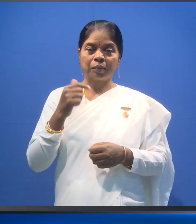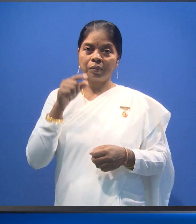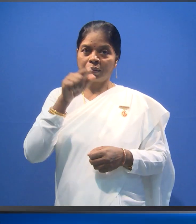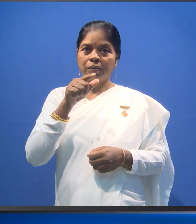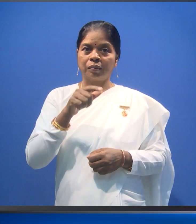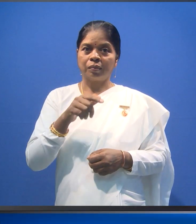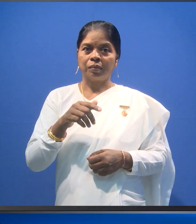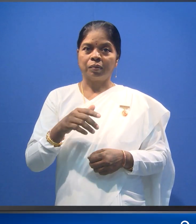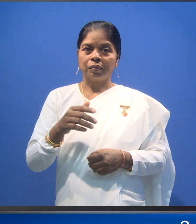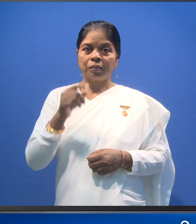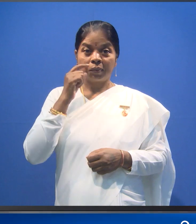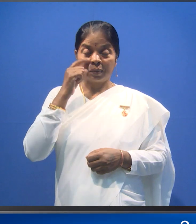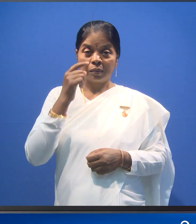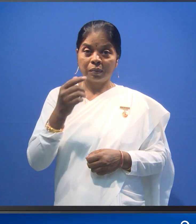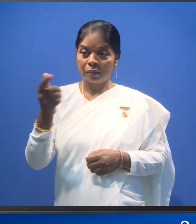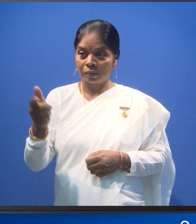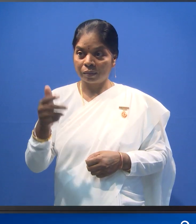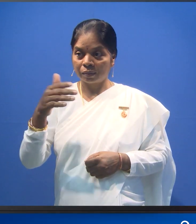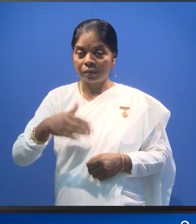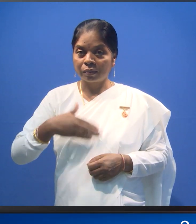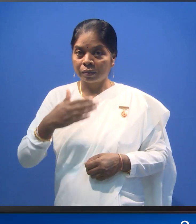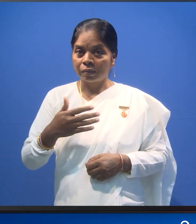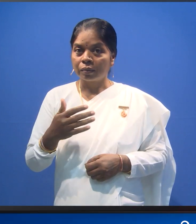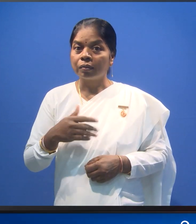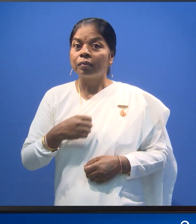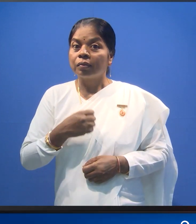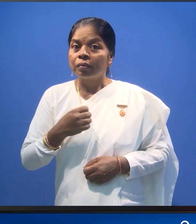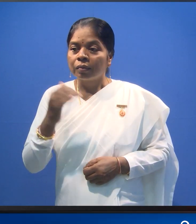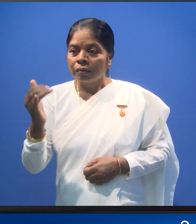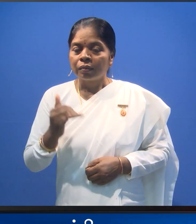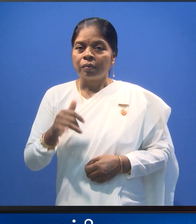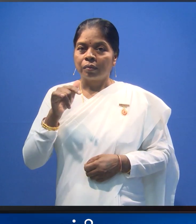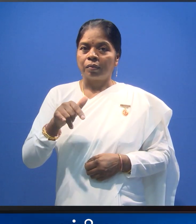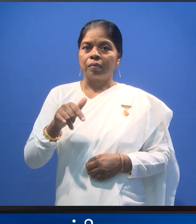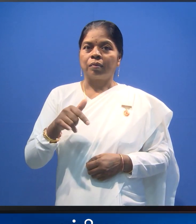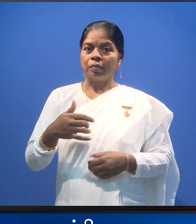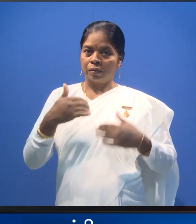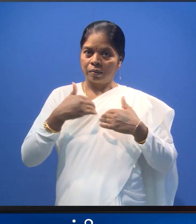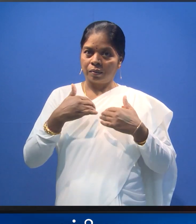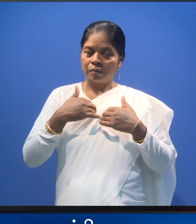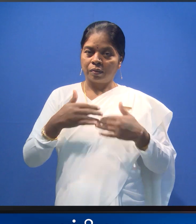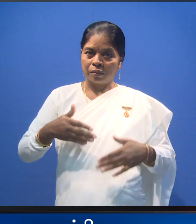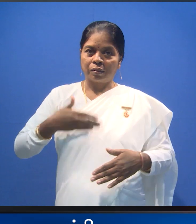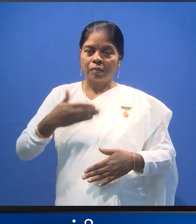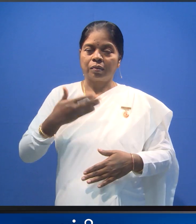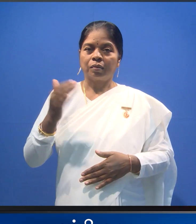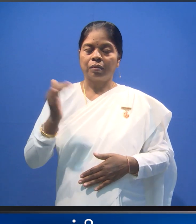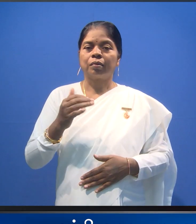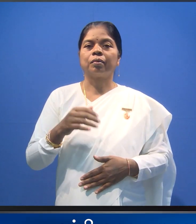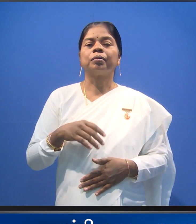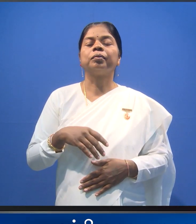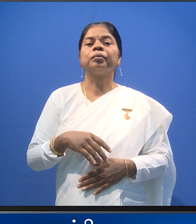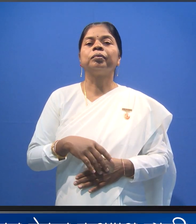यांना प्रजेकडून ज्या आचरणाची अपेक्षा असेल ते गुण त्यांनी स्वतः आचरणात आणले